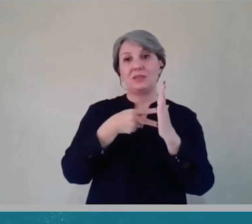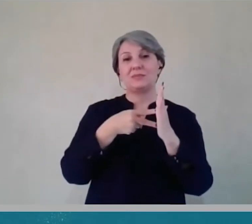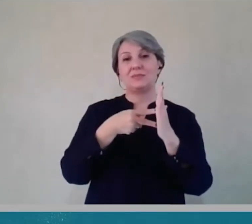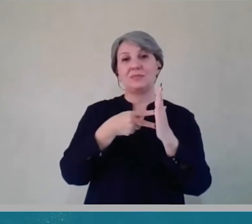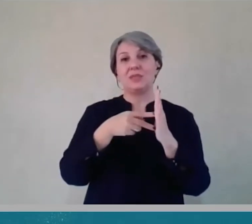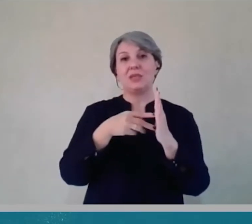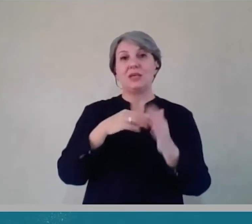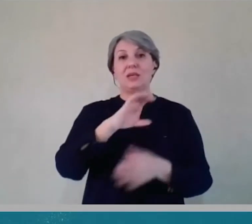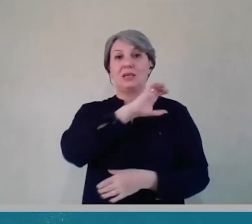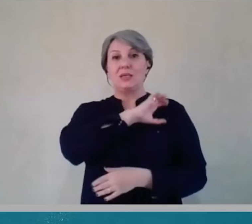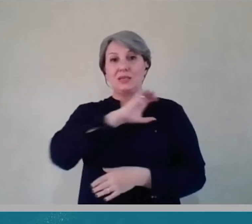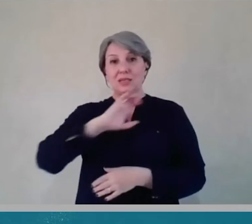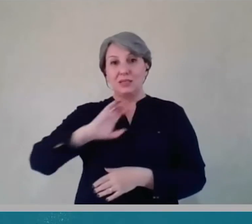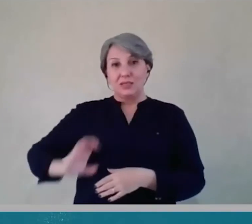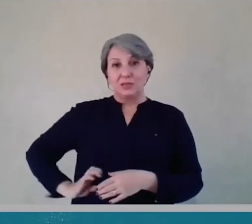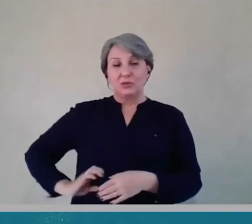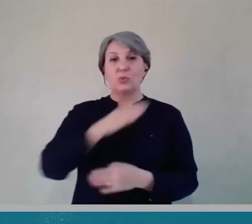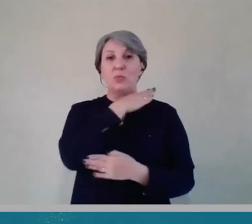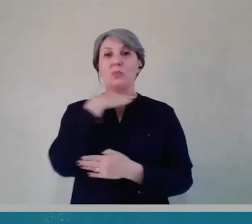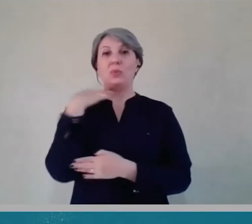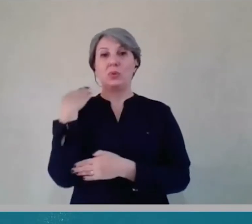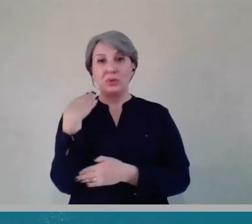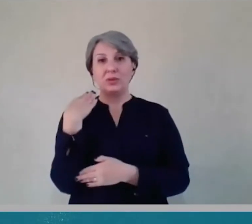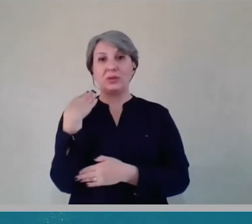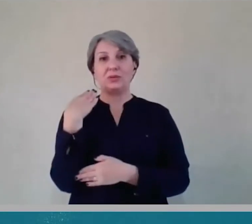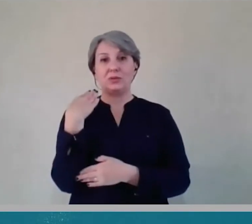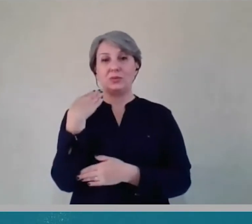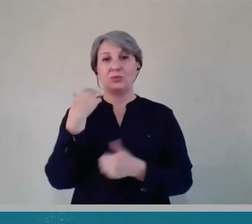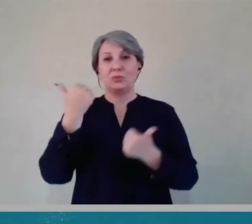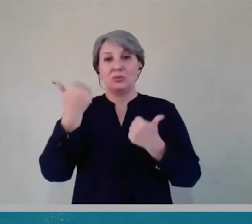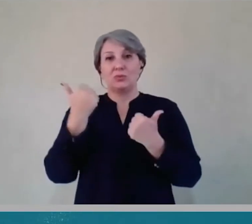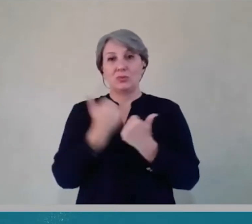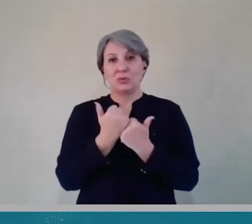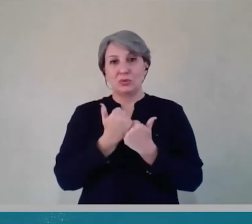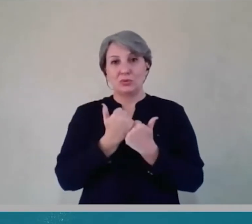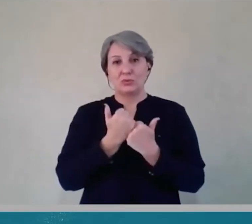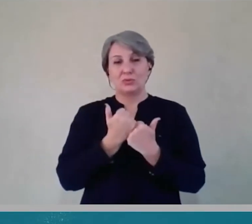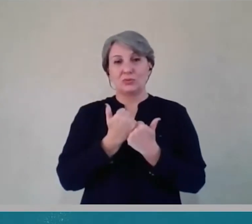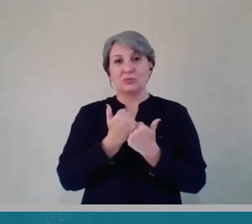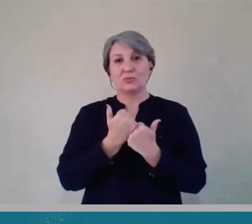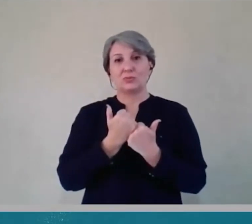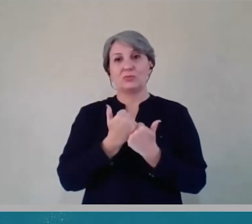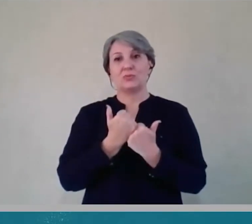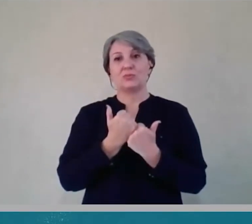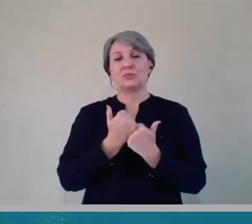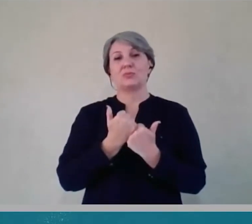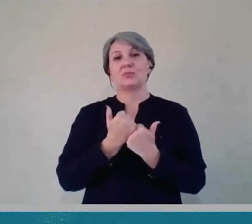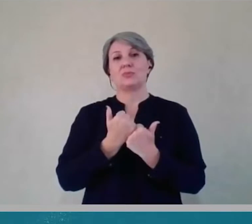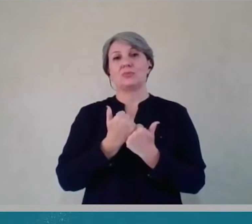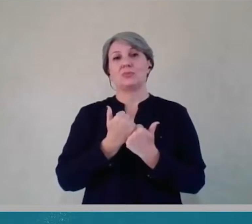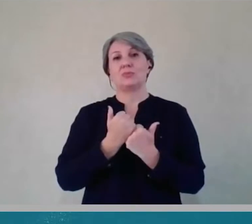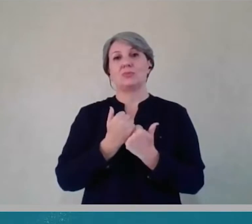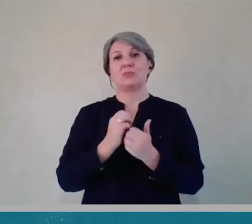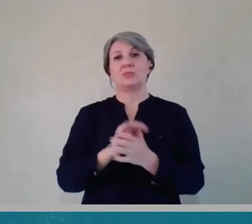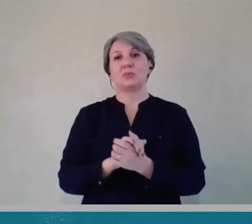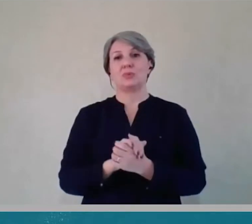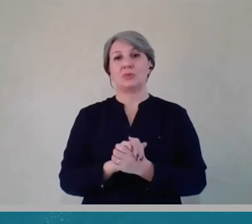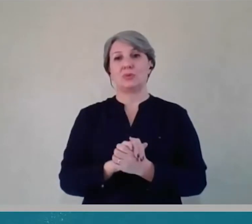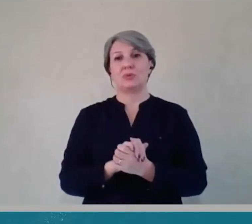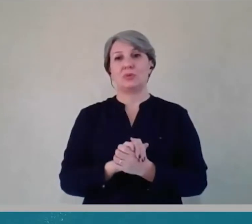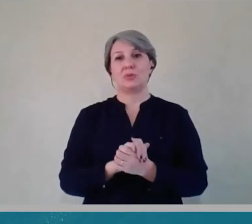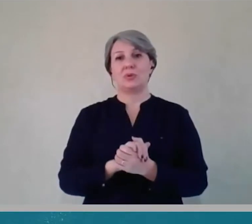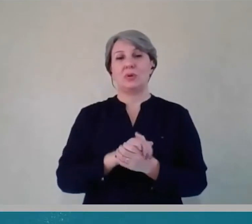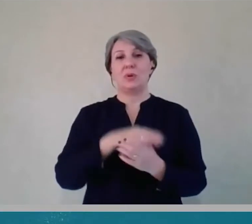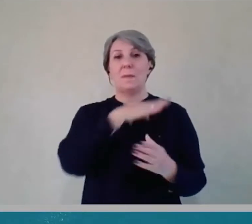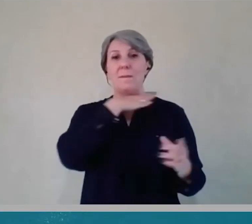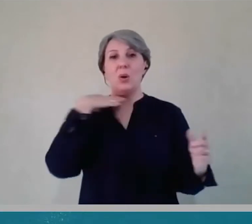nós para que Ele se tornasse nossa justiça, a justiça objetiva de Deus, para que nós pudéssemos ir na presença